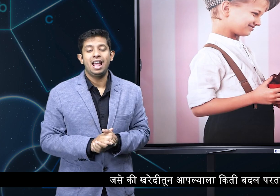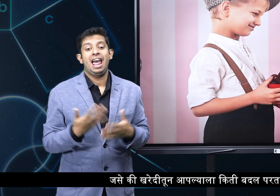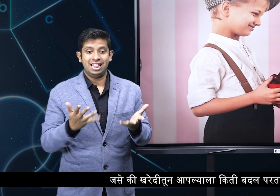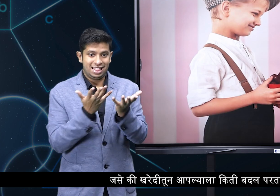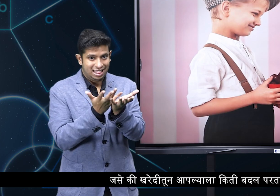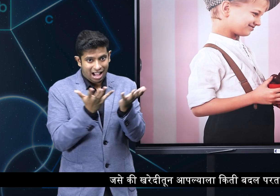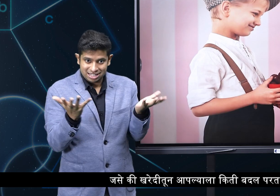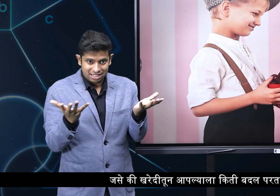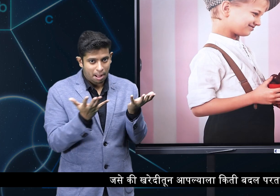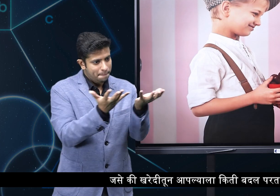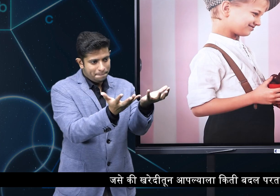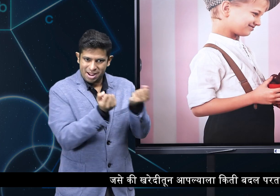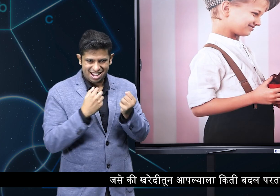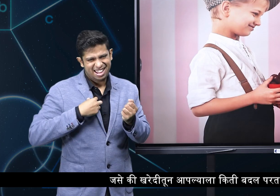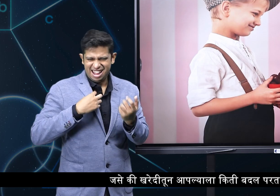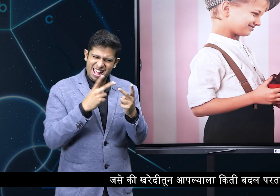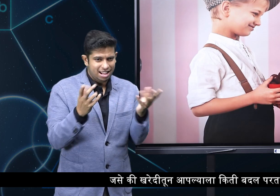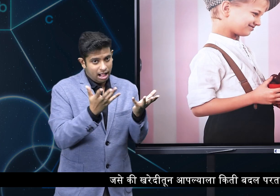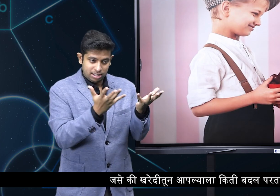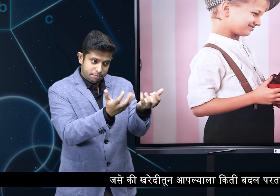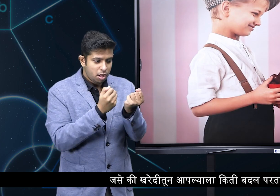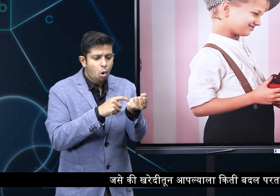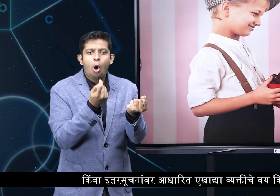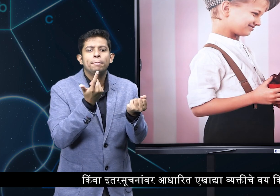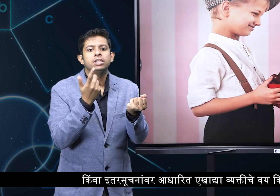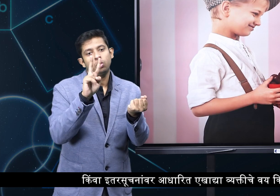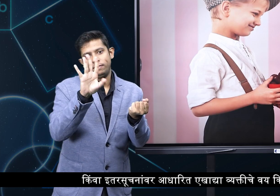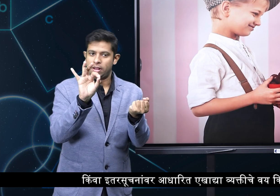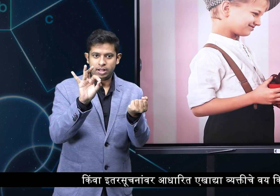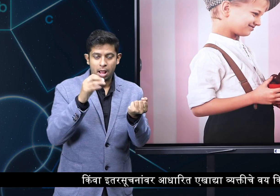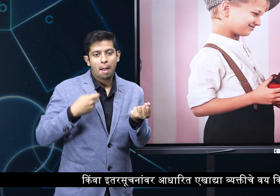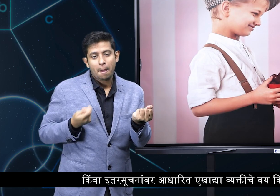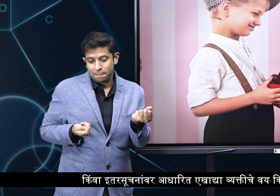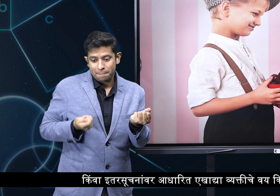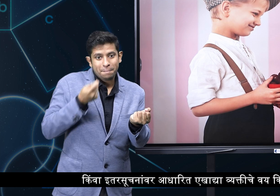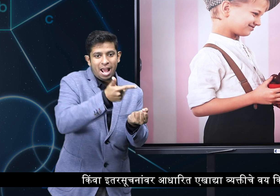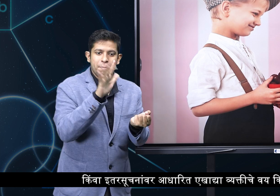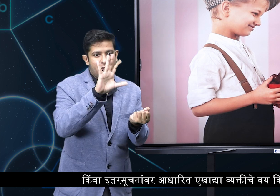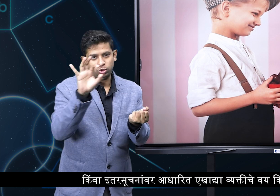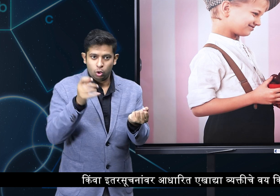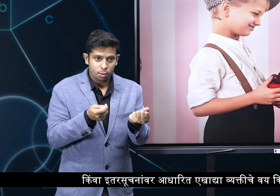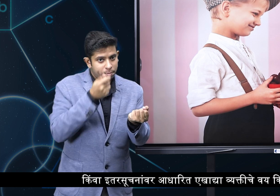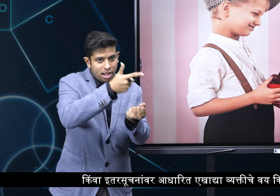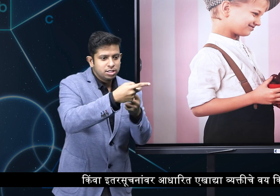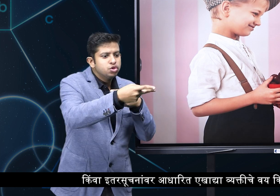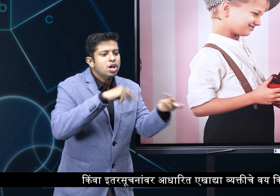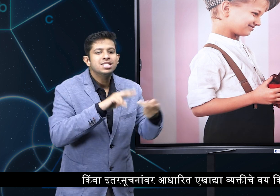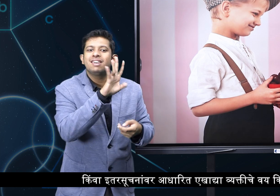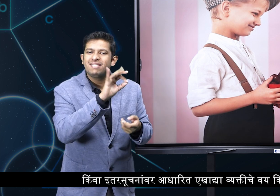खरेदीतून आपल्याला किती बदल परत मिळावे किंवा इतर सूचनांवर आधारित एखाद्या व्यक्तीची वय किती